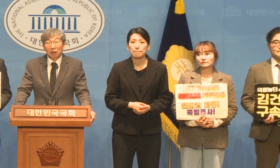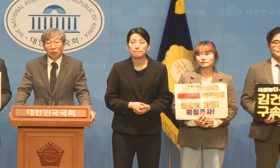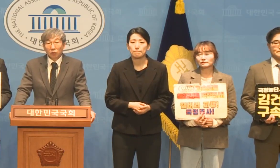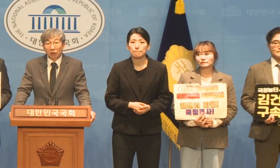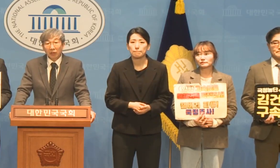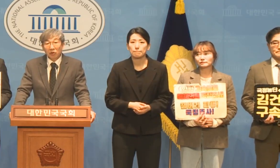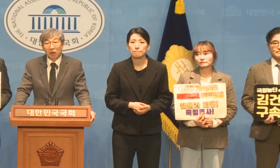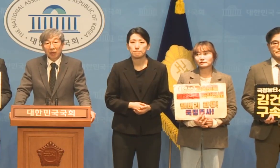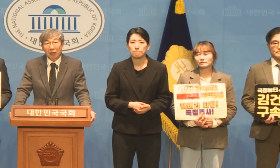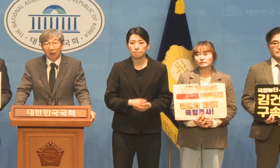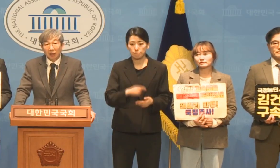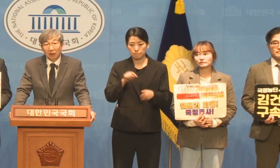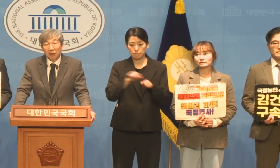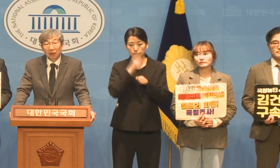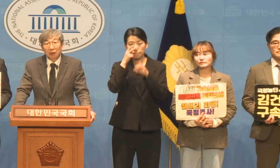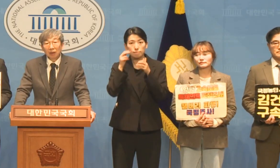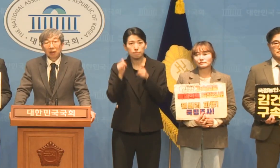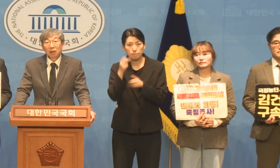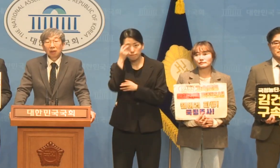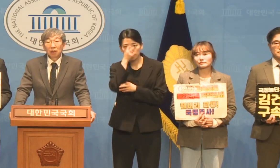국정농단과 국정사위화에 대한